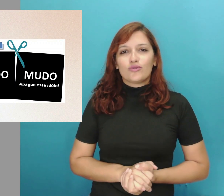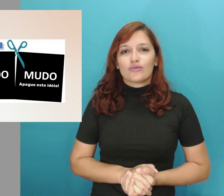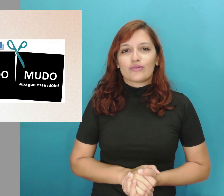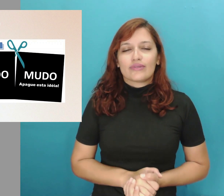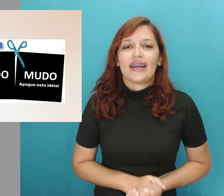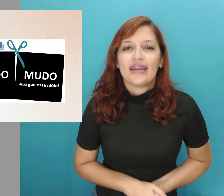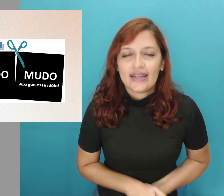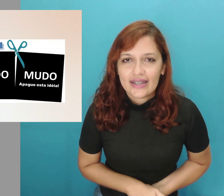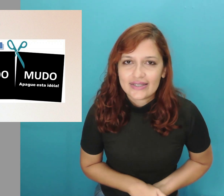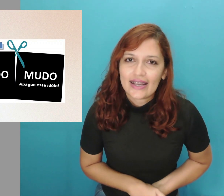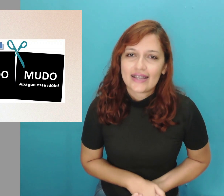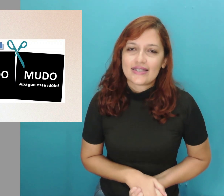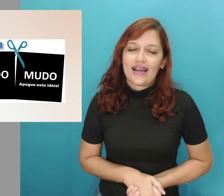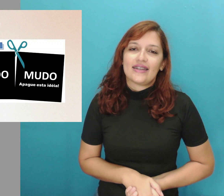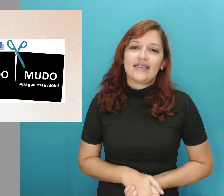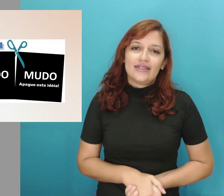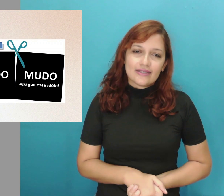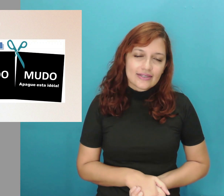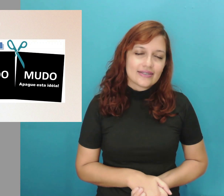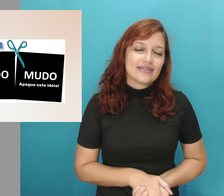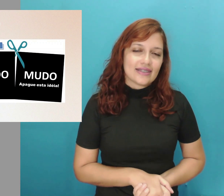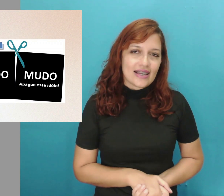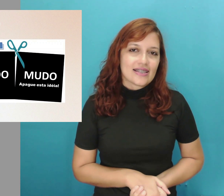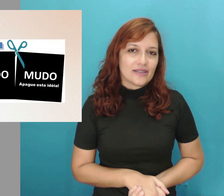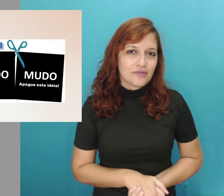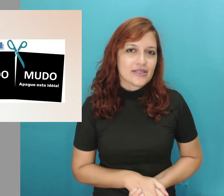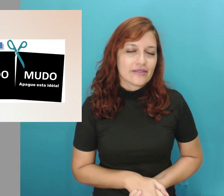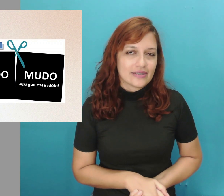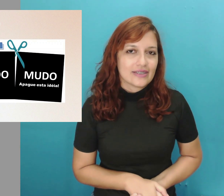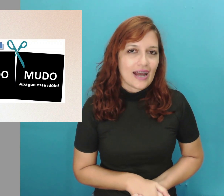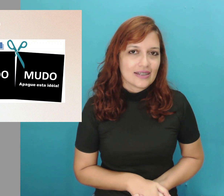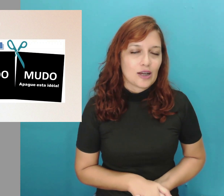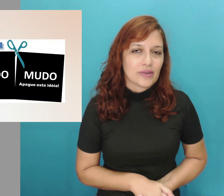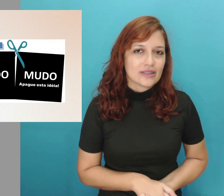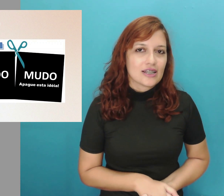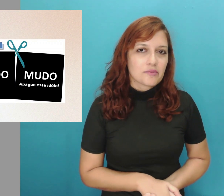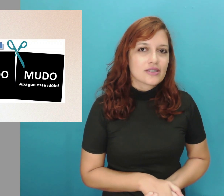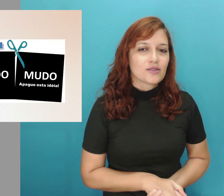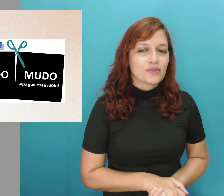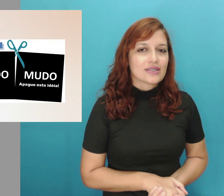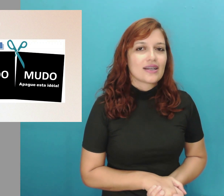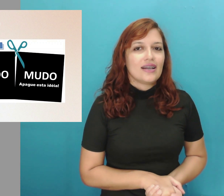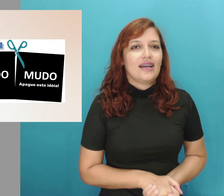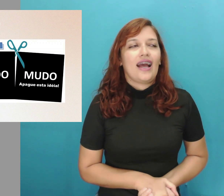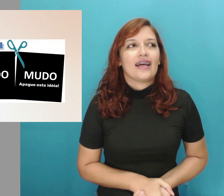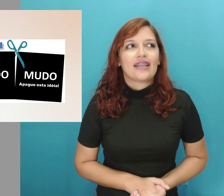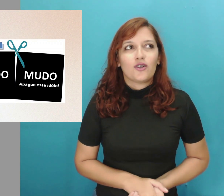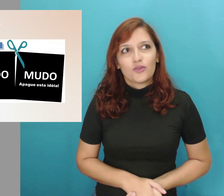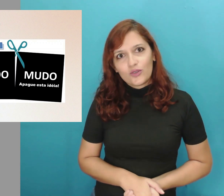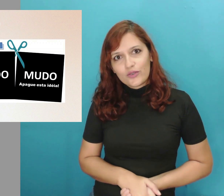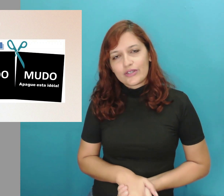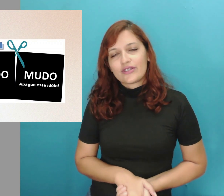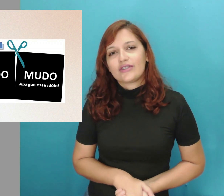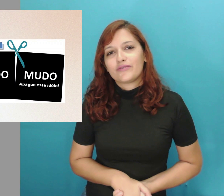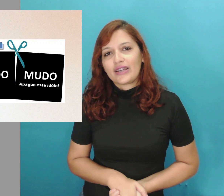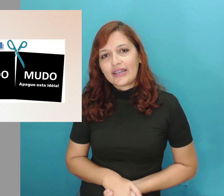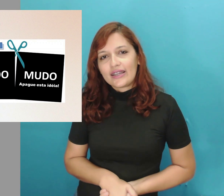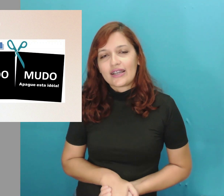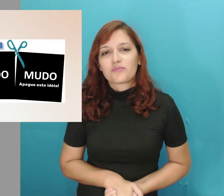Surdo-mudo. Eita, esse é difícil de tirar da mente das pessoas. Até hoje a gente vê as